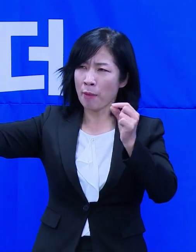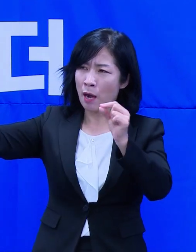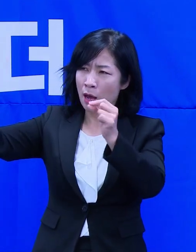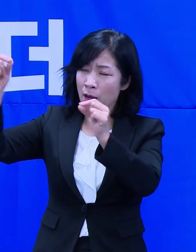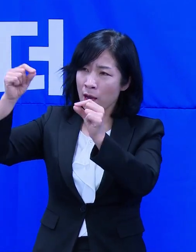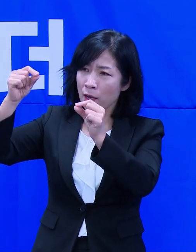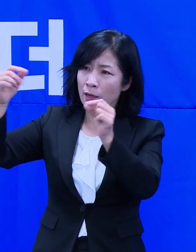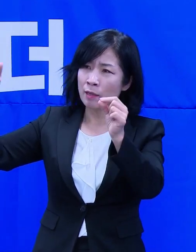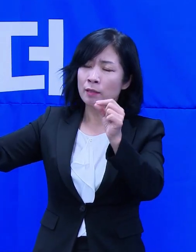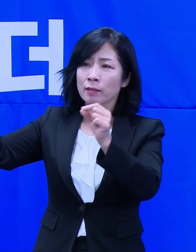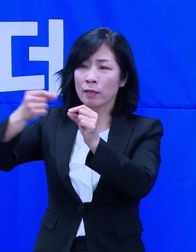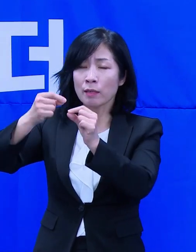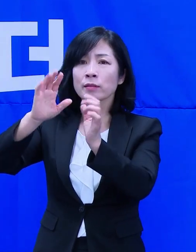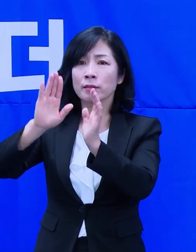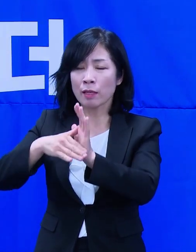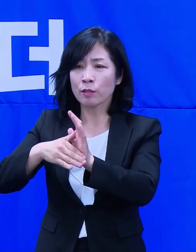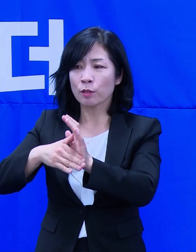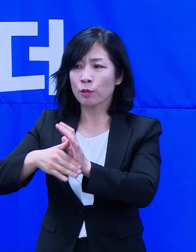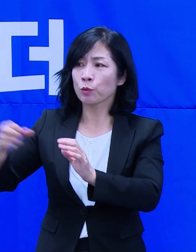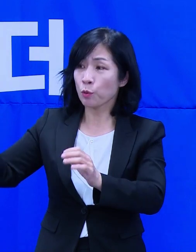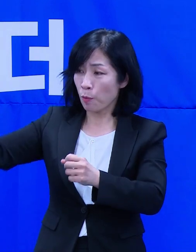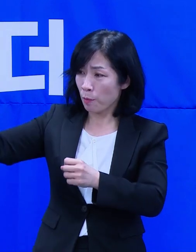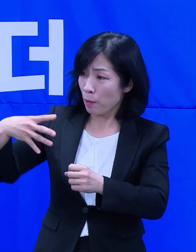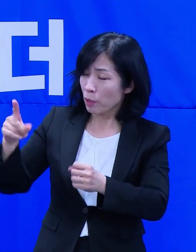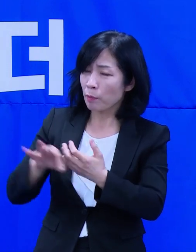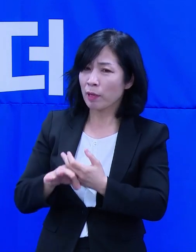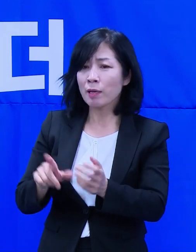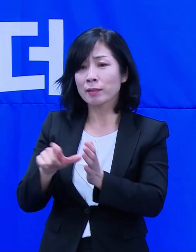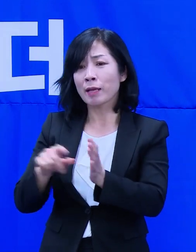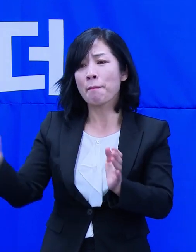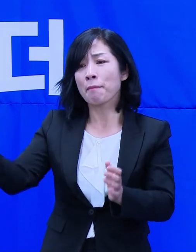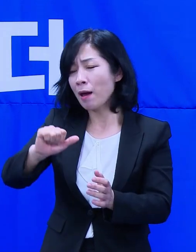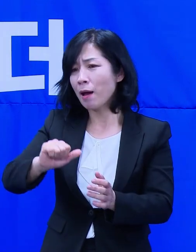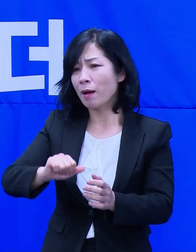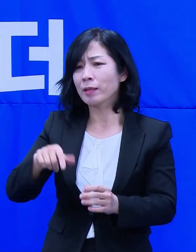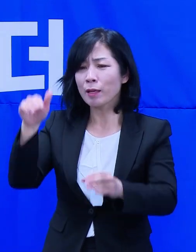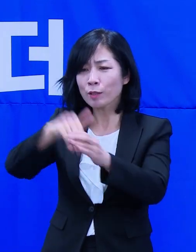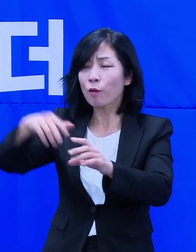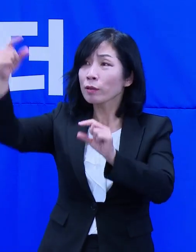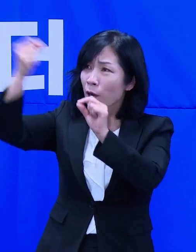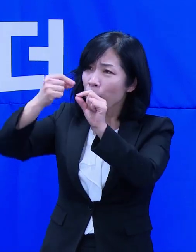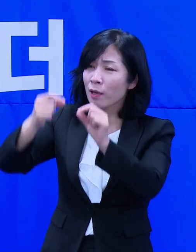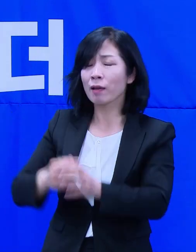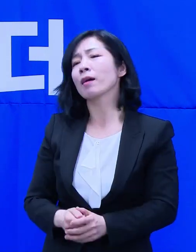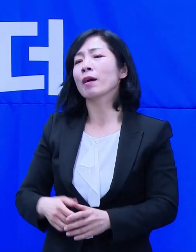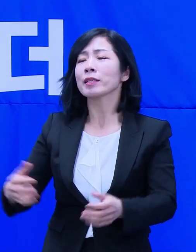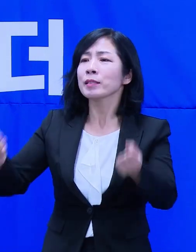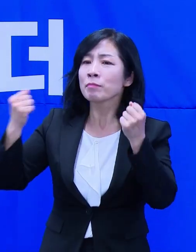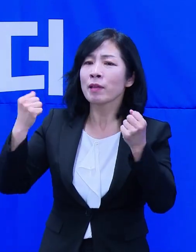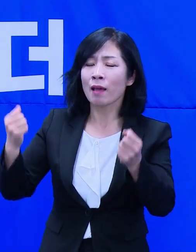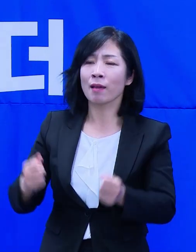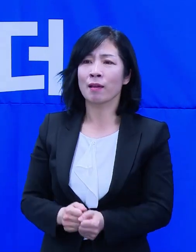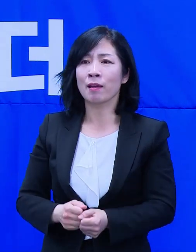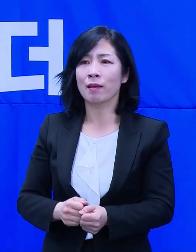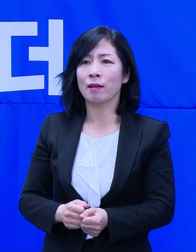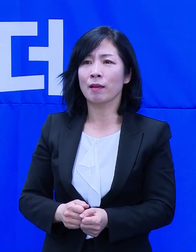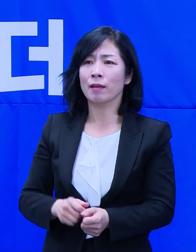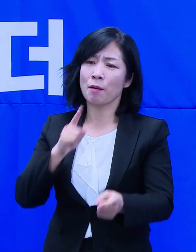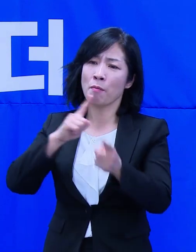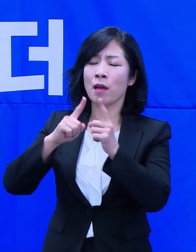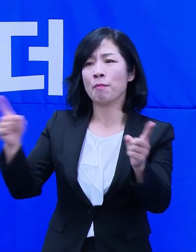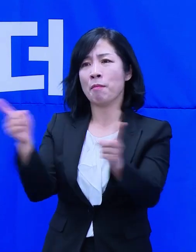되니까 이렇게 말씀하십니다. 시간 참 빠르지? 이제 선거철이네? 힘내셔? 이렇게